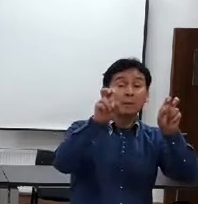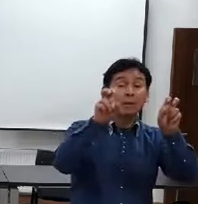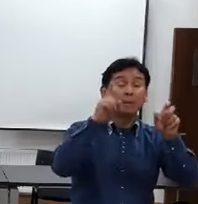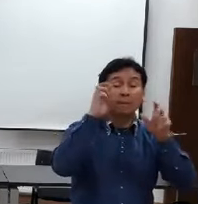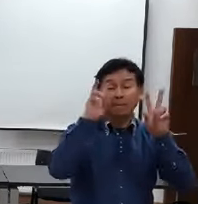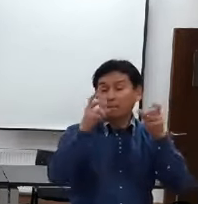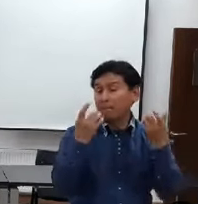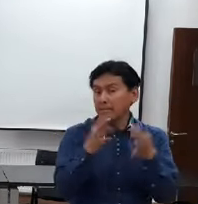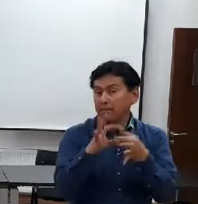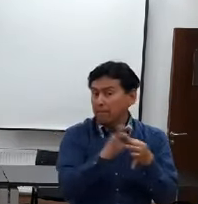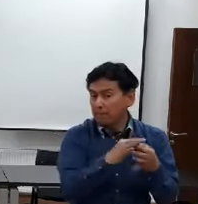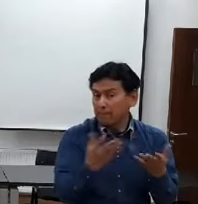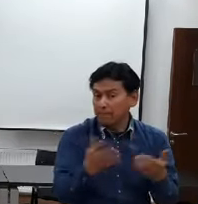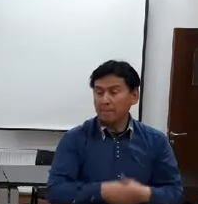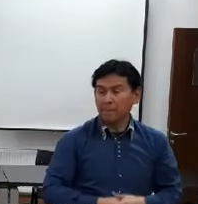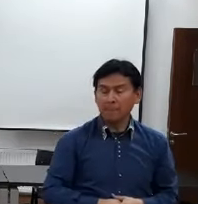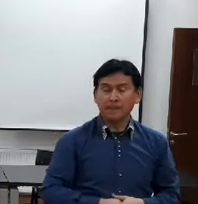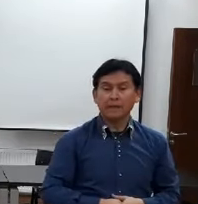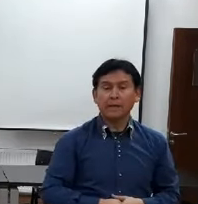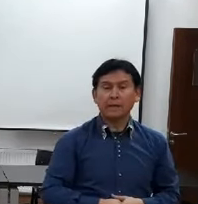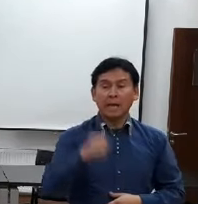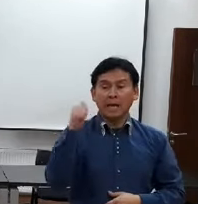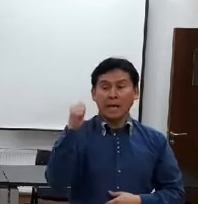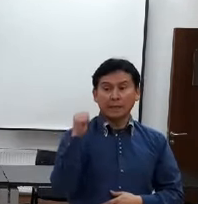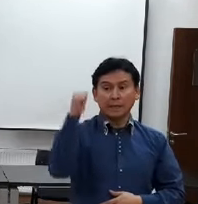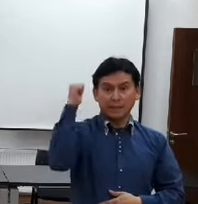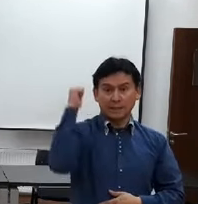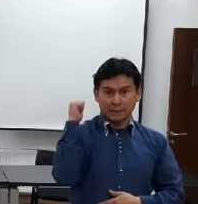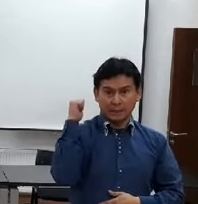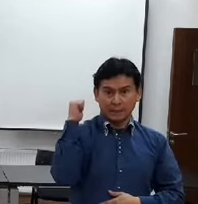para esta misma? fue antes de ayer